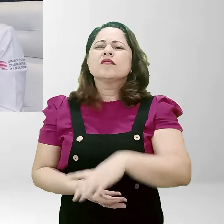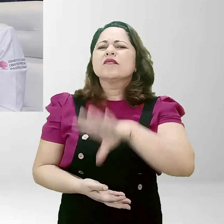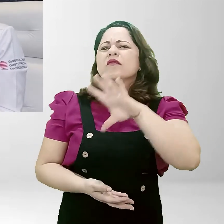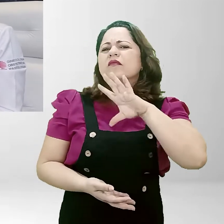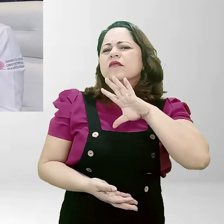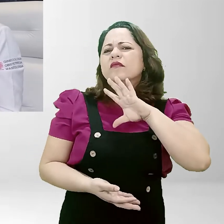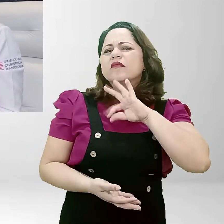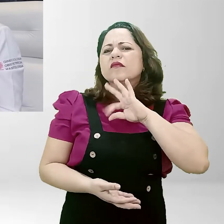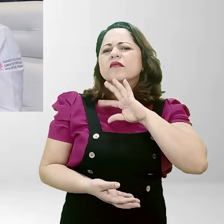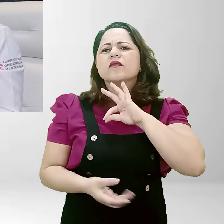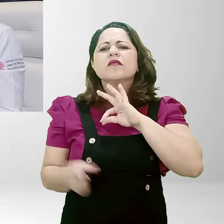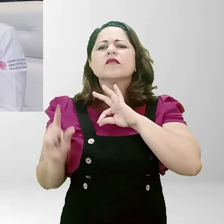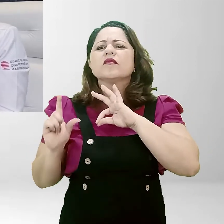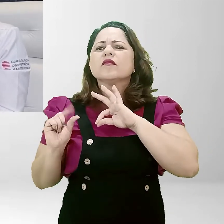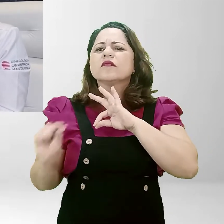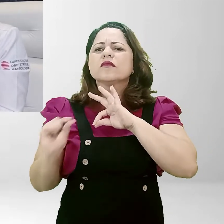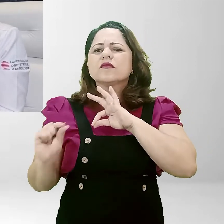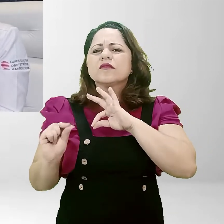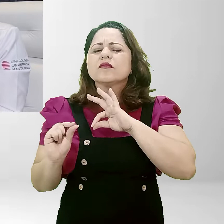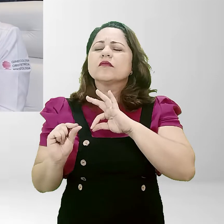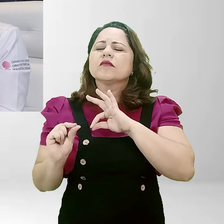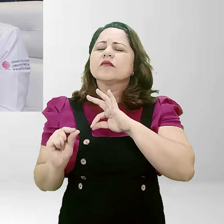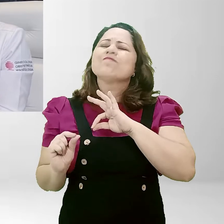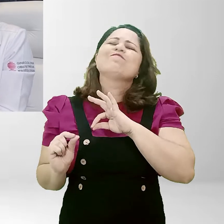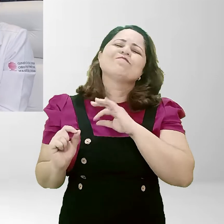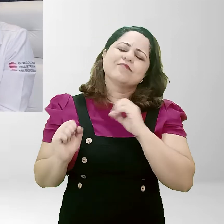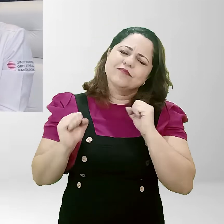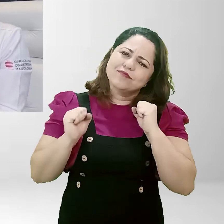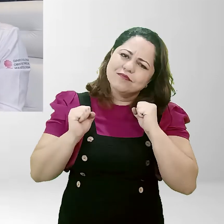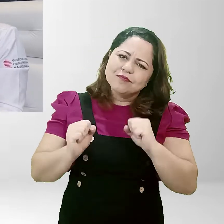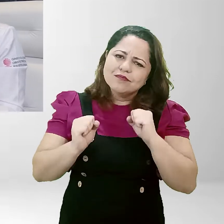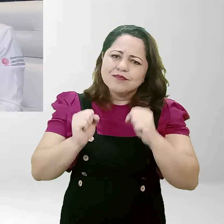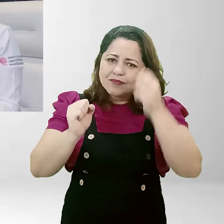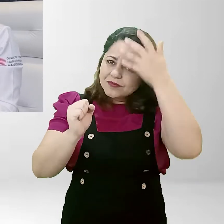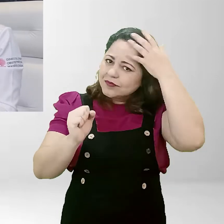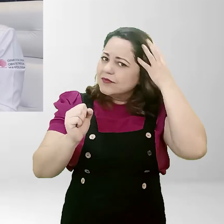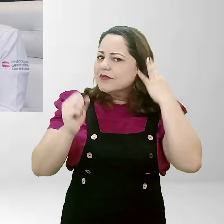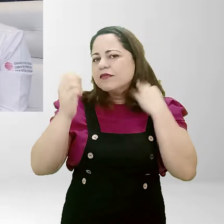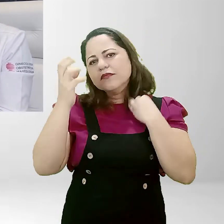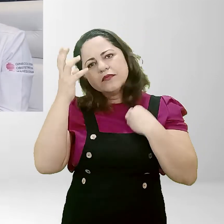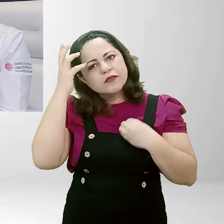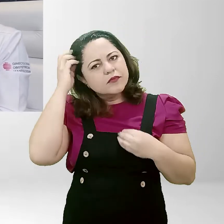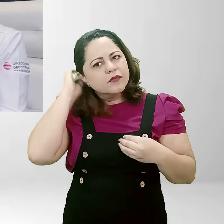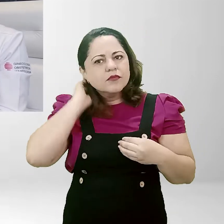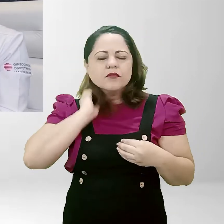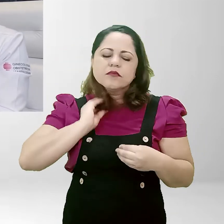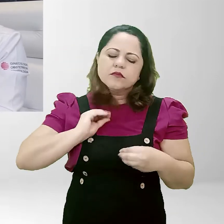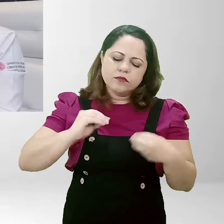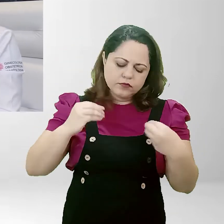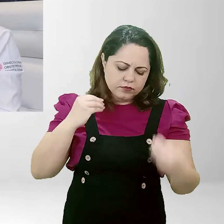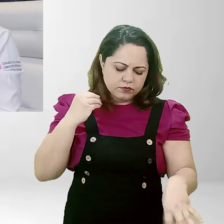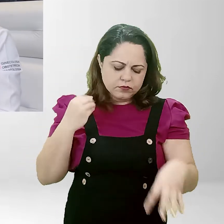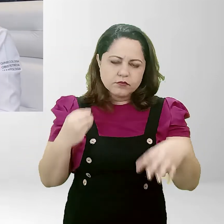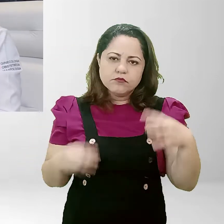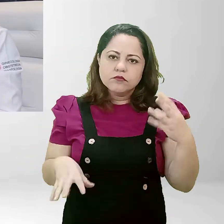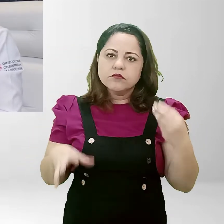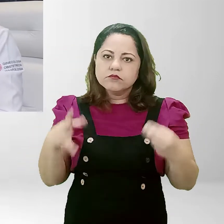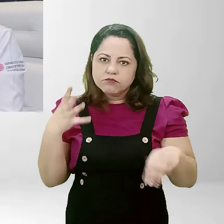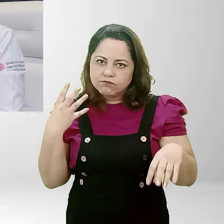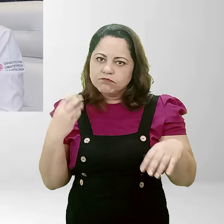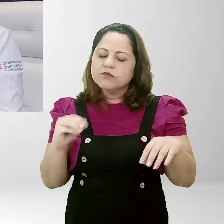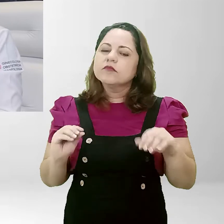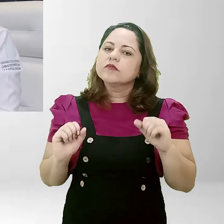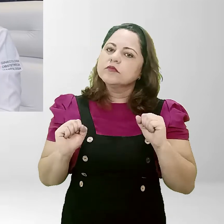quimioterapia geralmente leva à queda de cabelo, que a gente fala em alopécia, dependendo do esquema